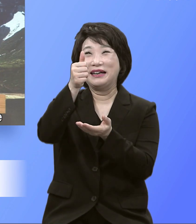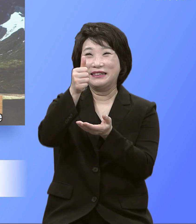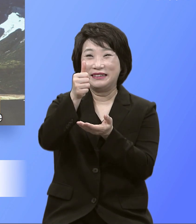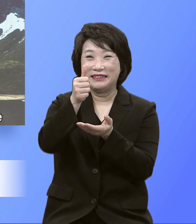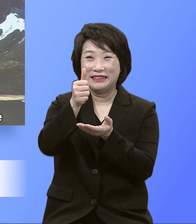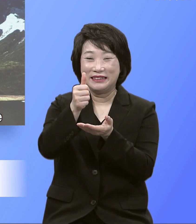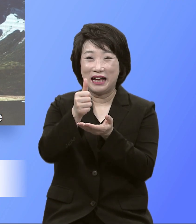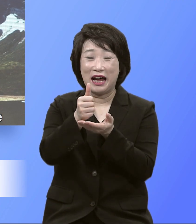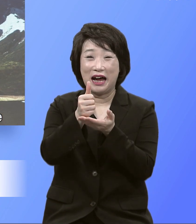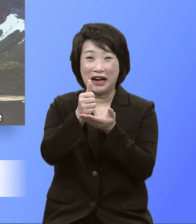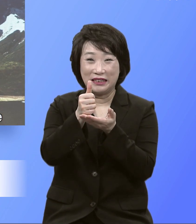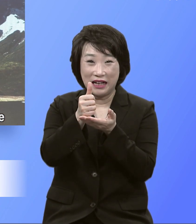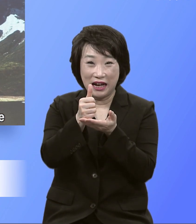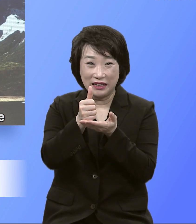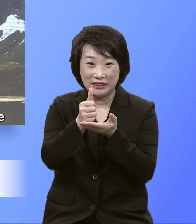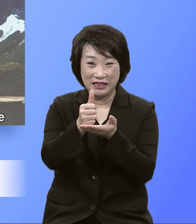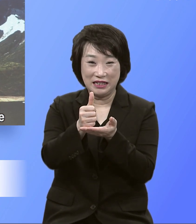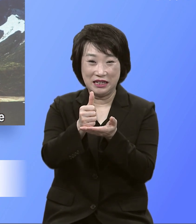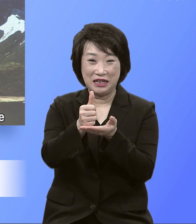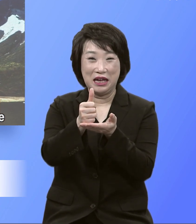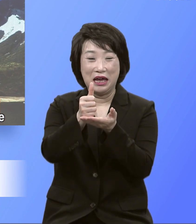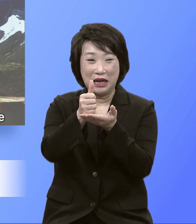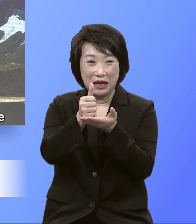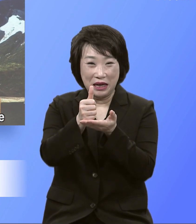함께 하신